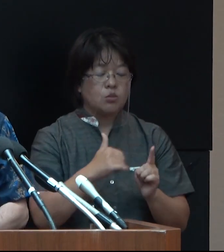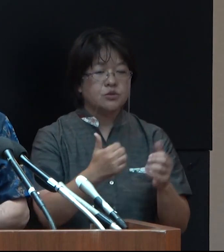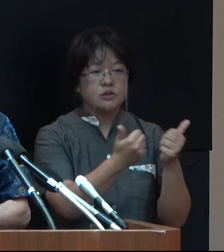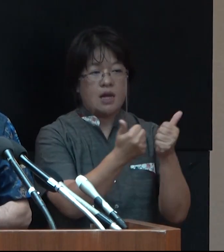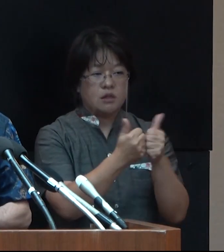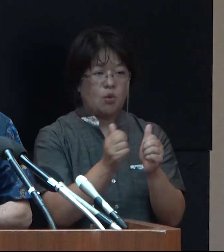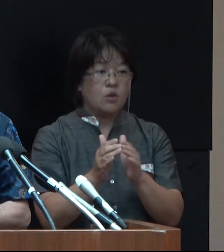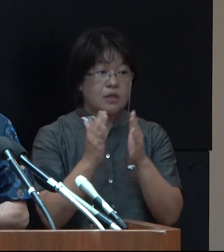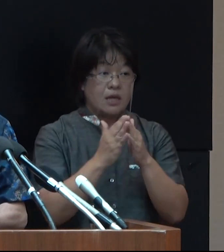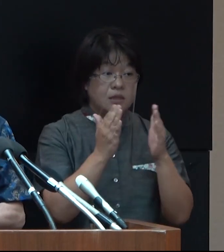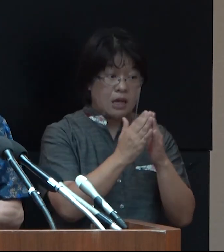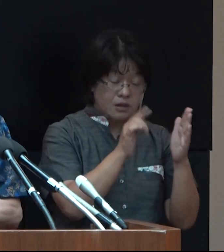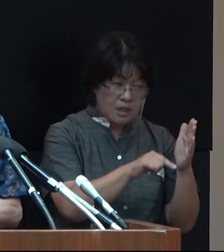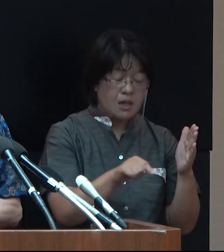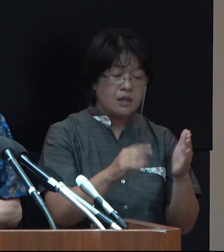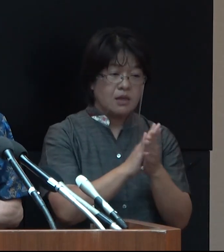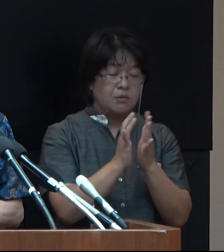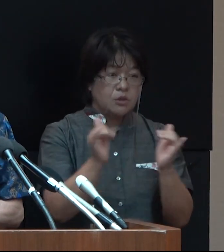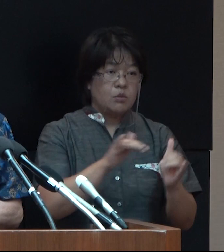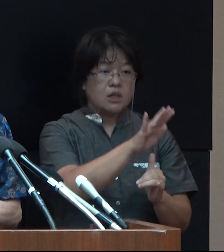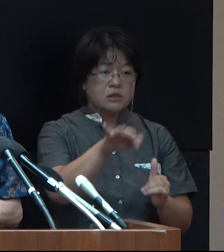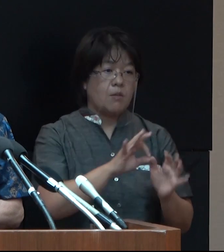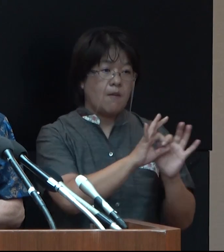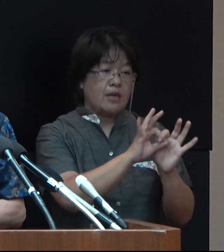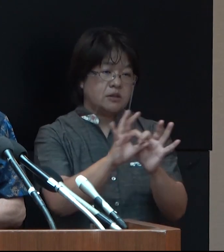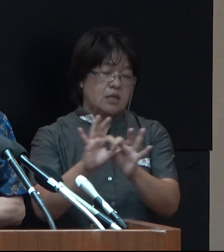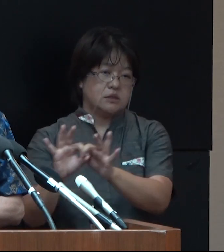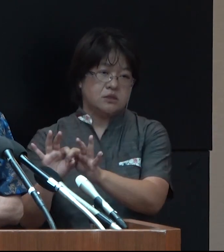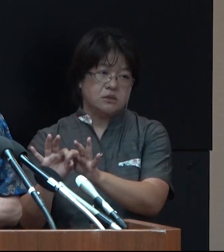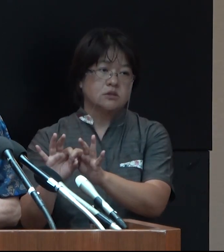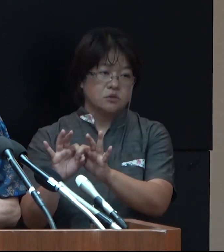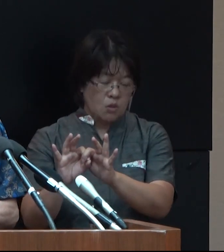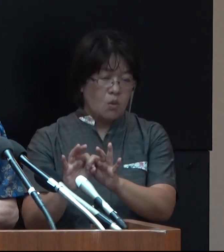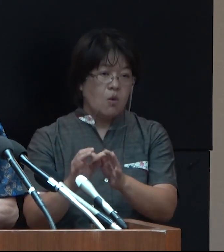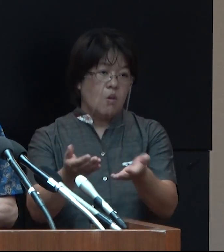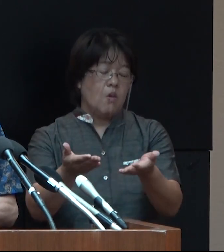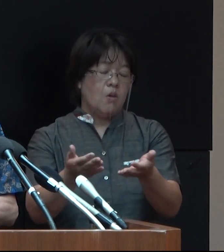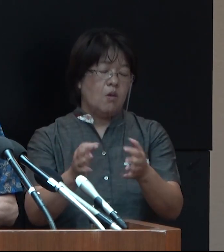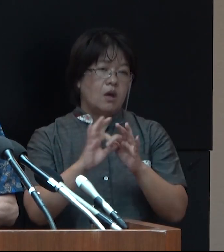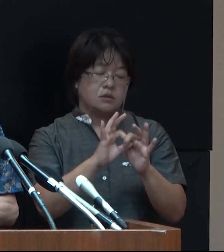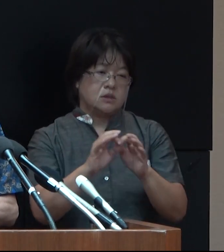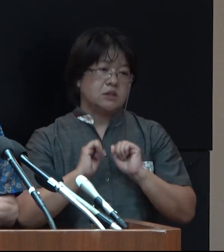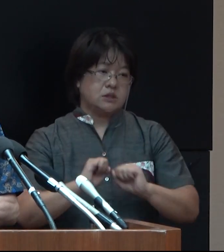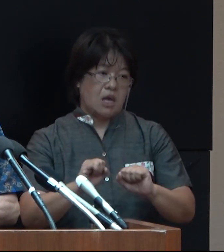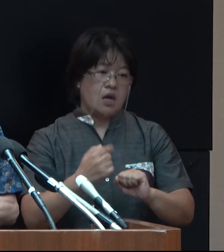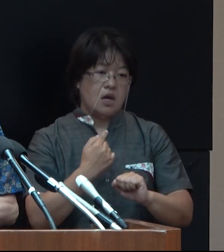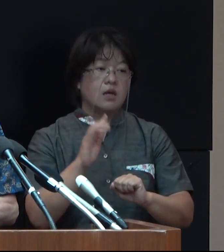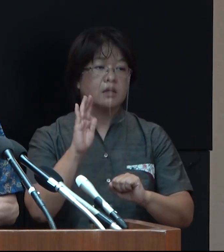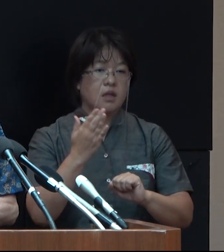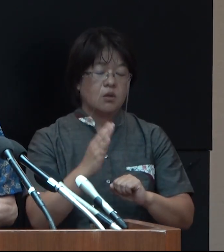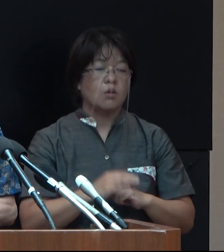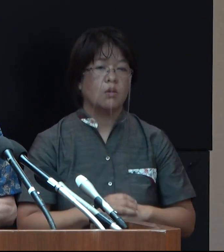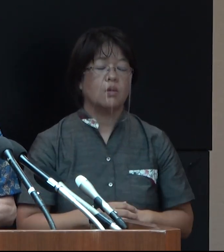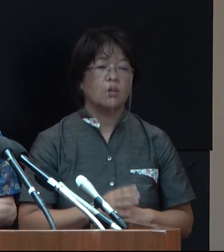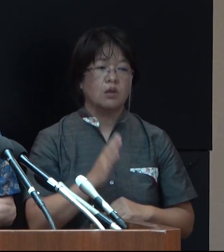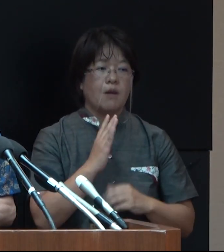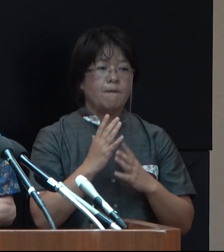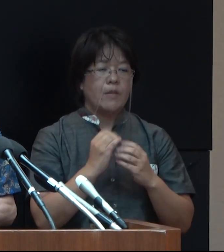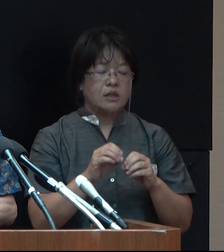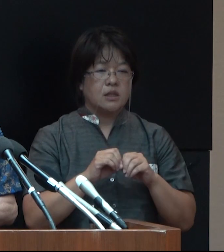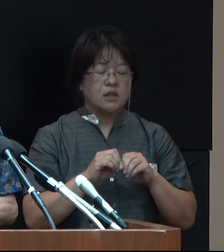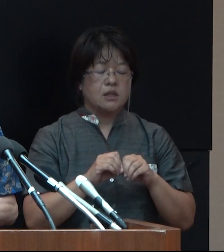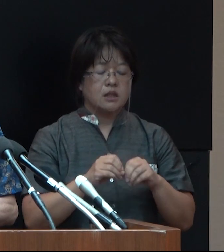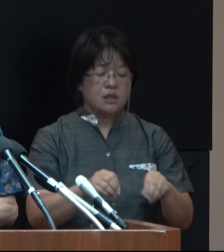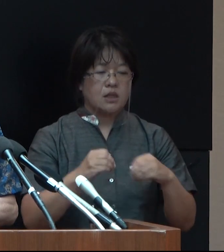会議を開き、県民の皆さんにもメッセージを発出させていただきましたが、やはりそこの感染拡大